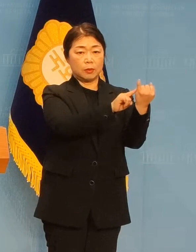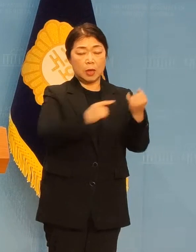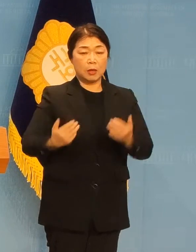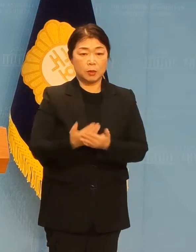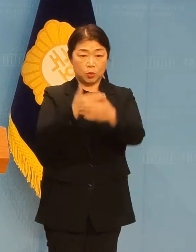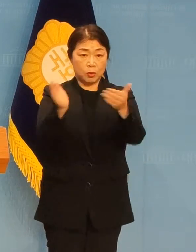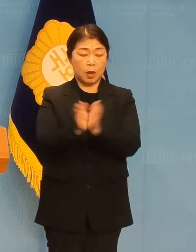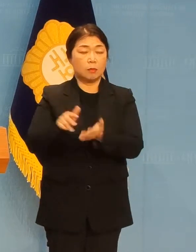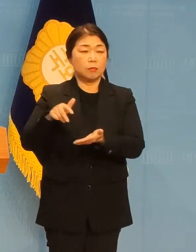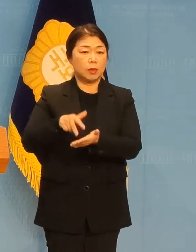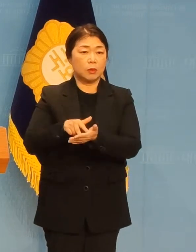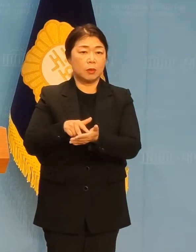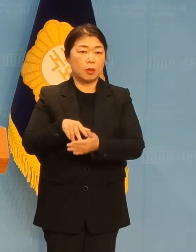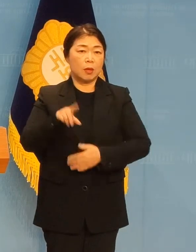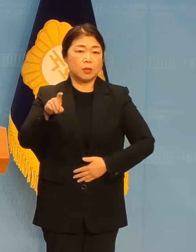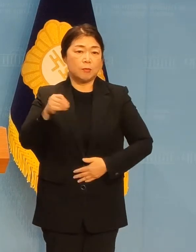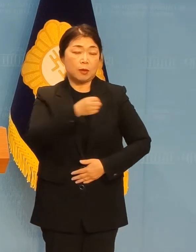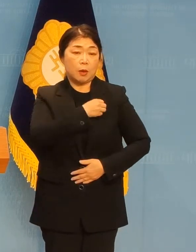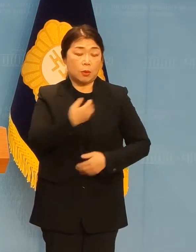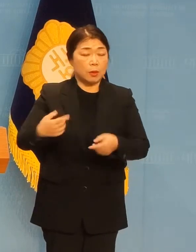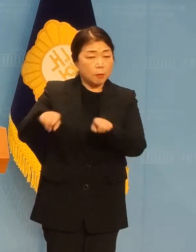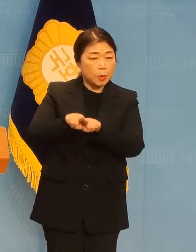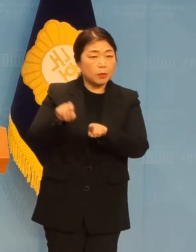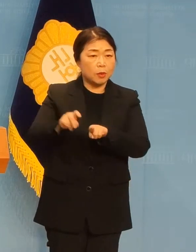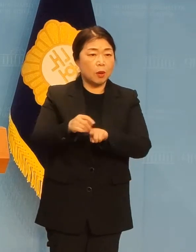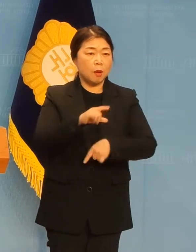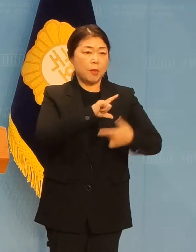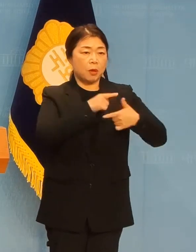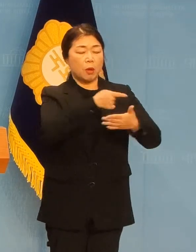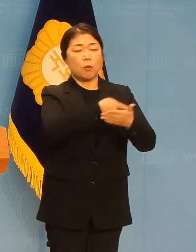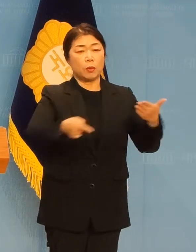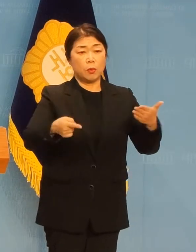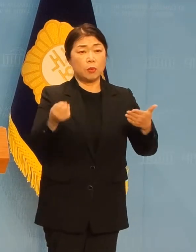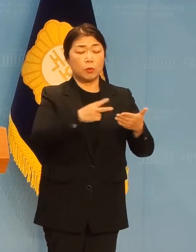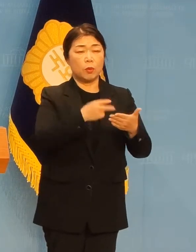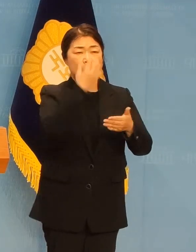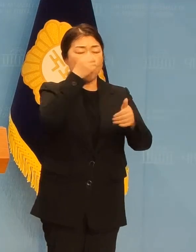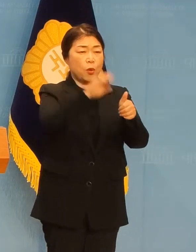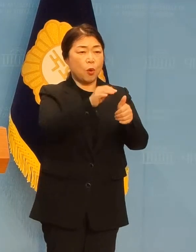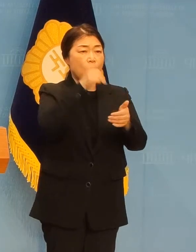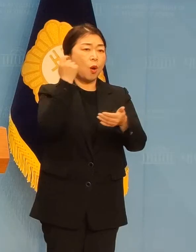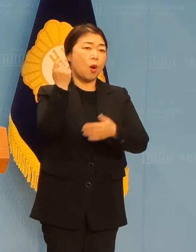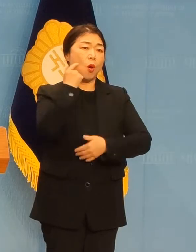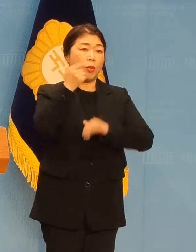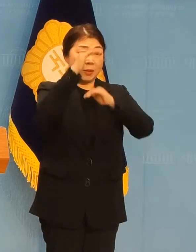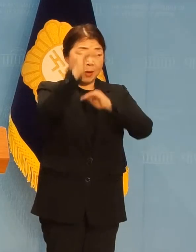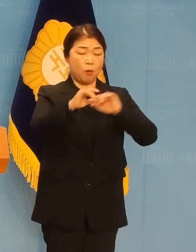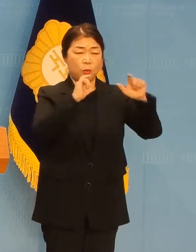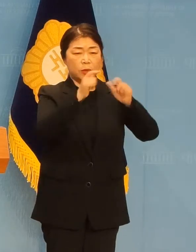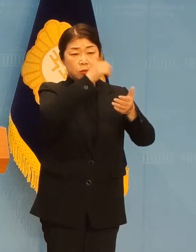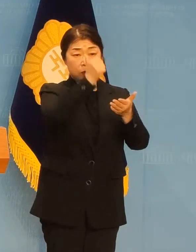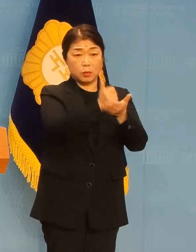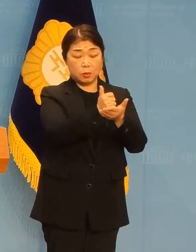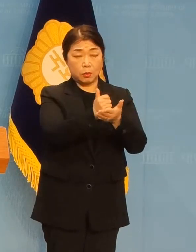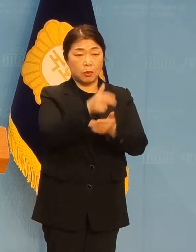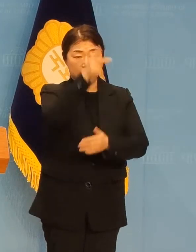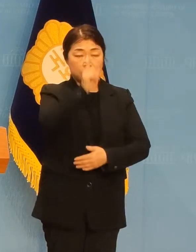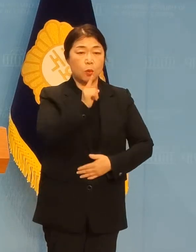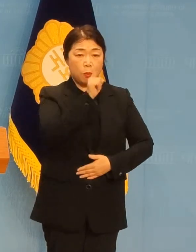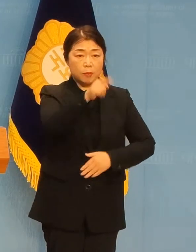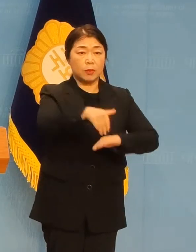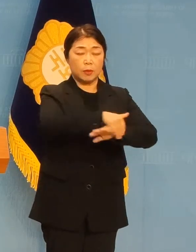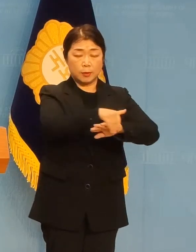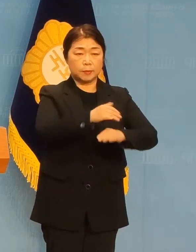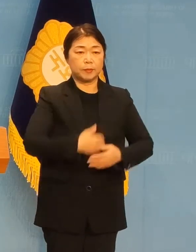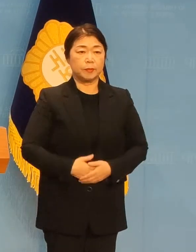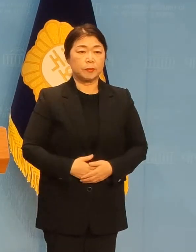대한 명예훼손, 모욕죄, 허위사실 유포죄로 경찰에 고발합니다. 뭐